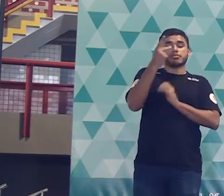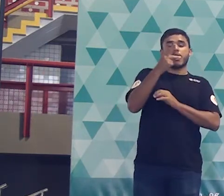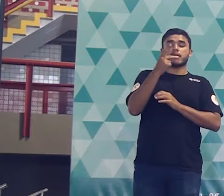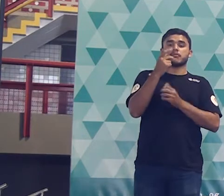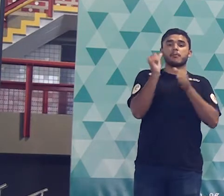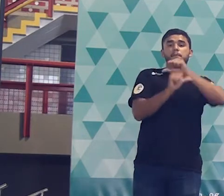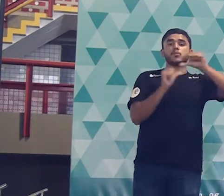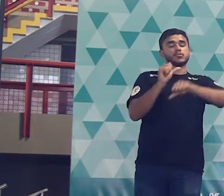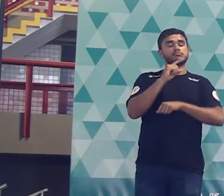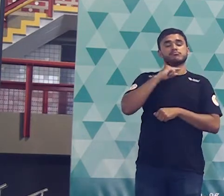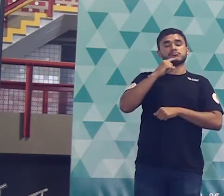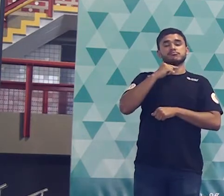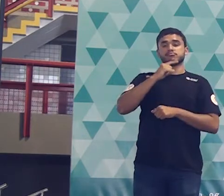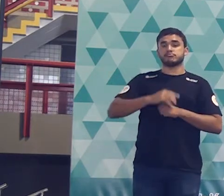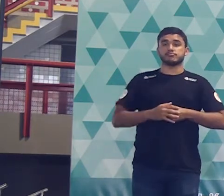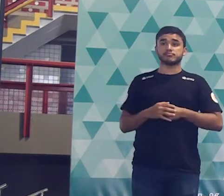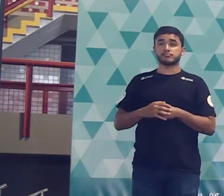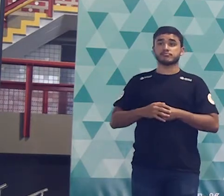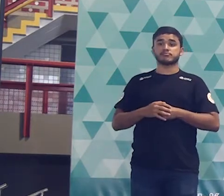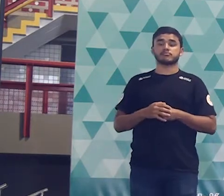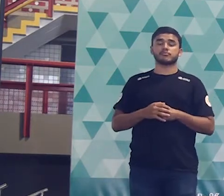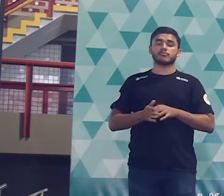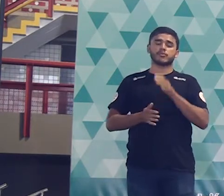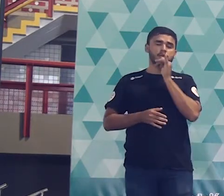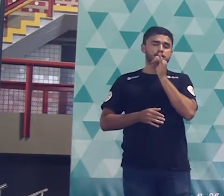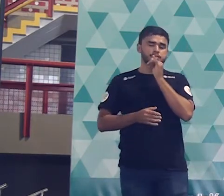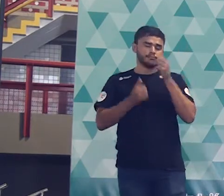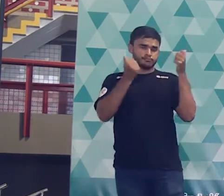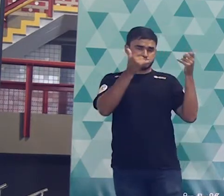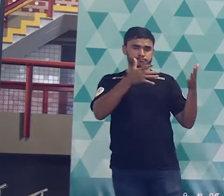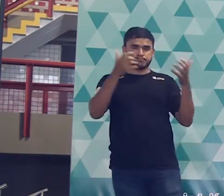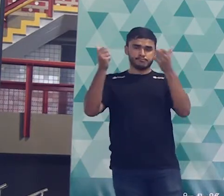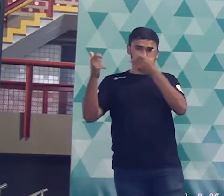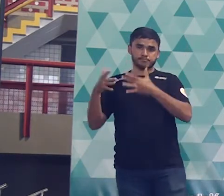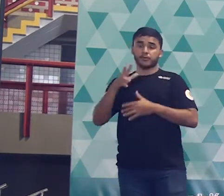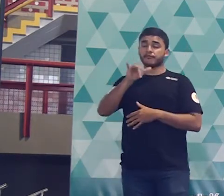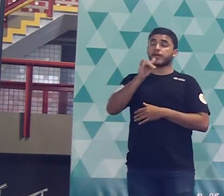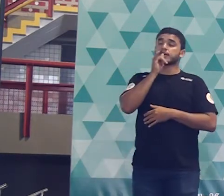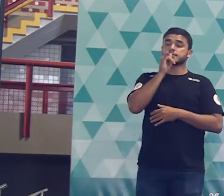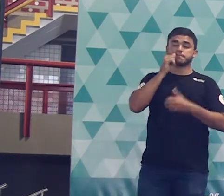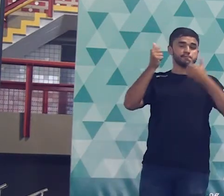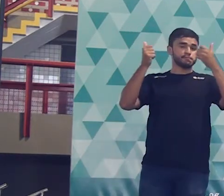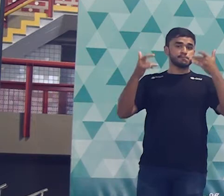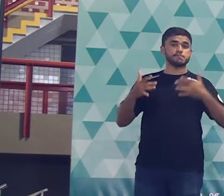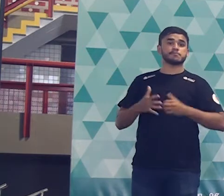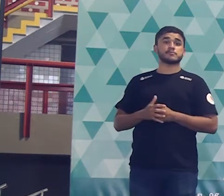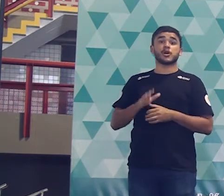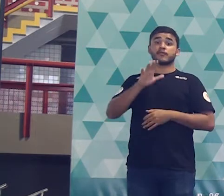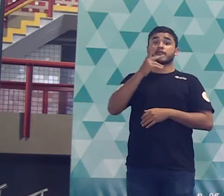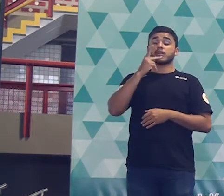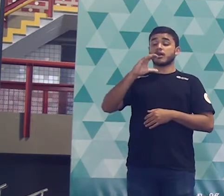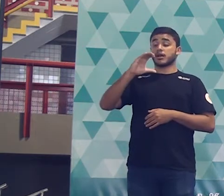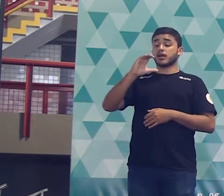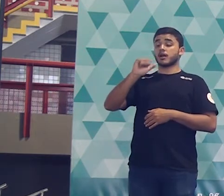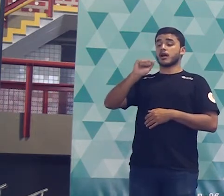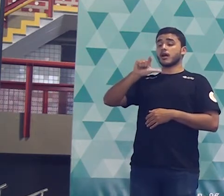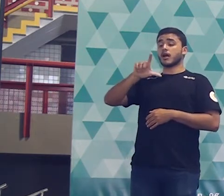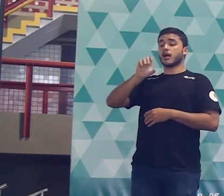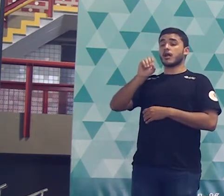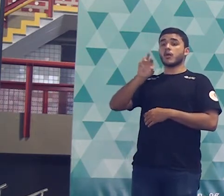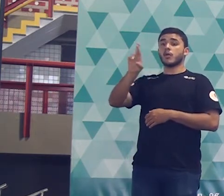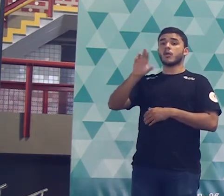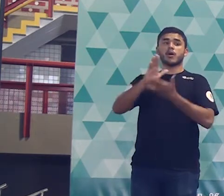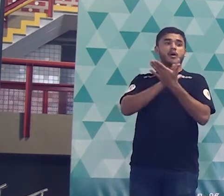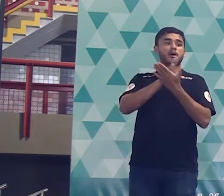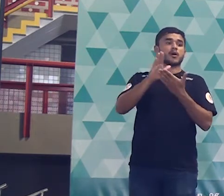Ah, Levi, beleza, fácil, mas eu quero exemplo. Tudo bem. Antes de eu te dar um exemplo, deixa eu só te falar o que é calor. Porque como eu estou vendo